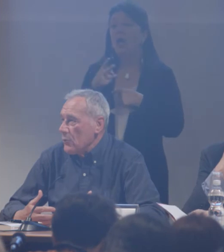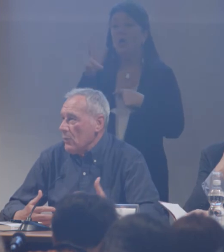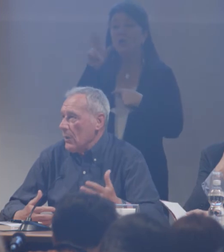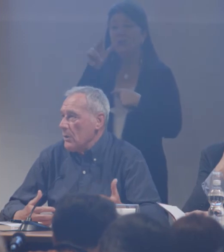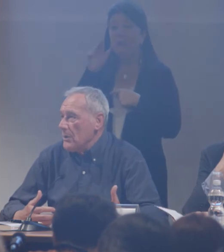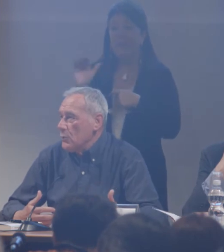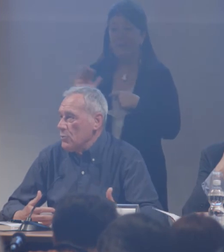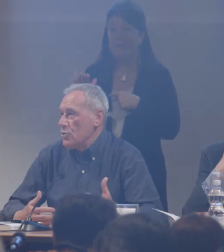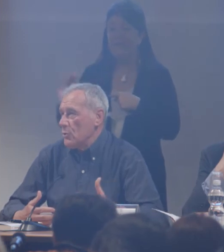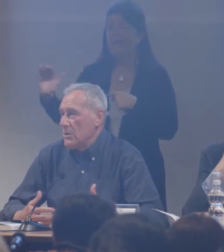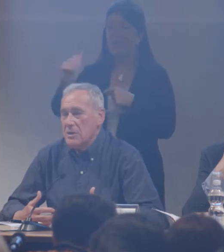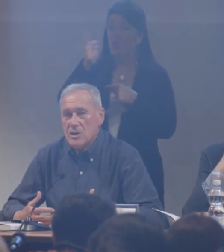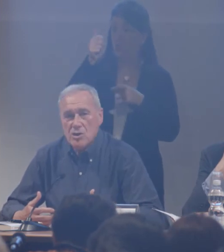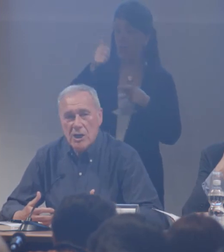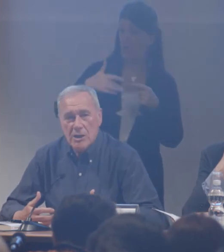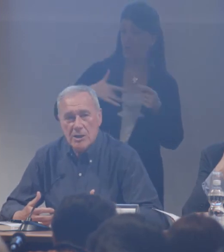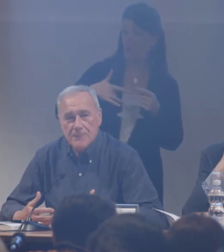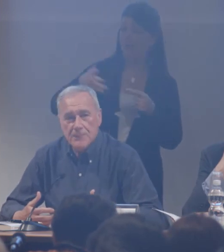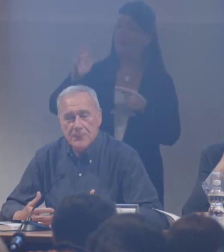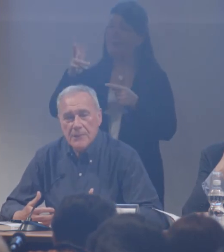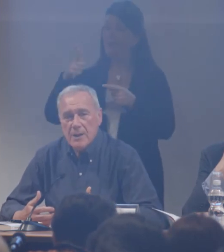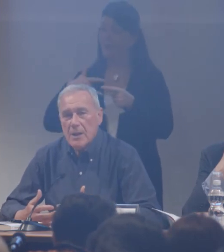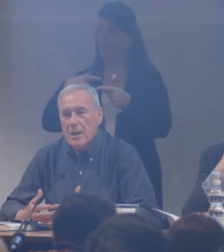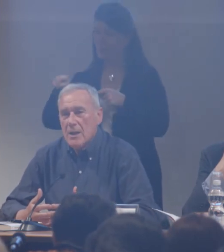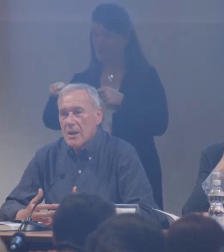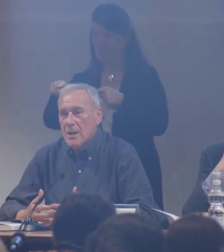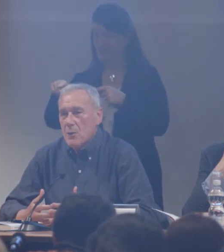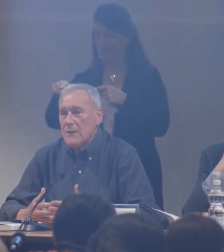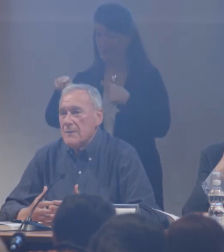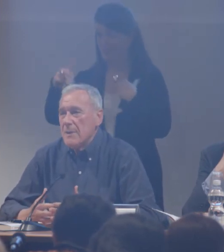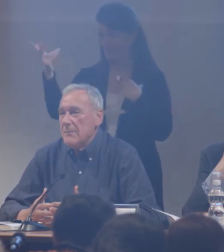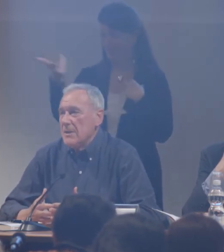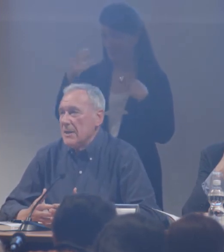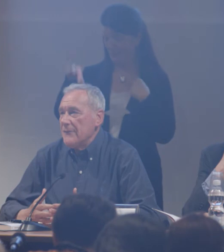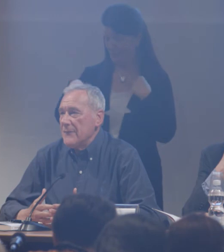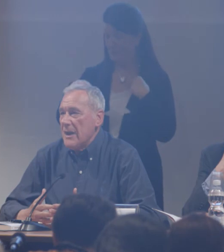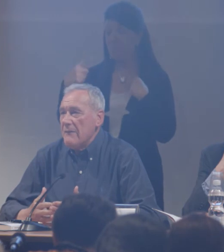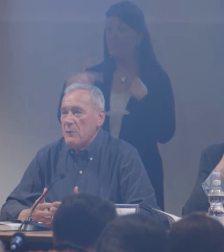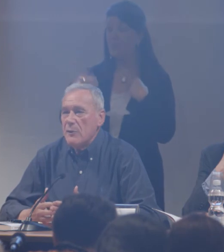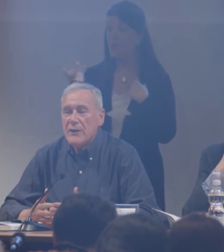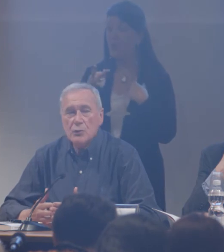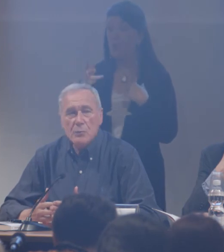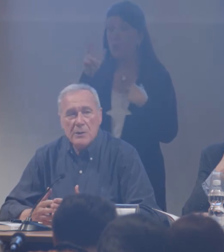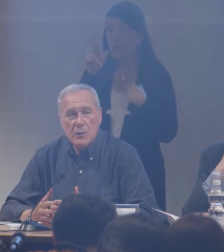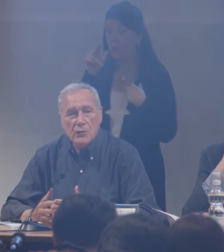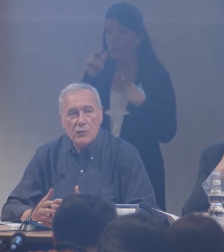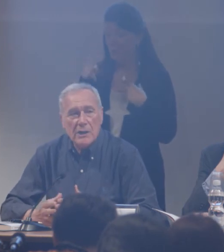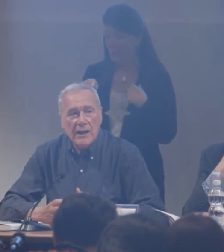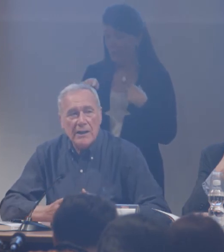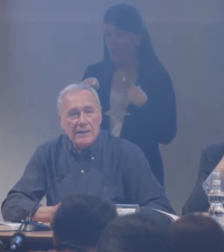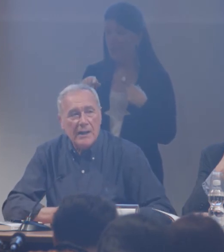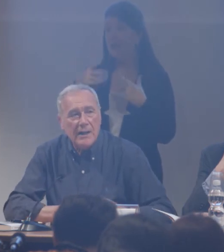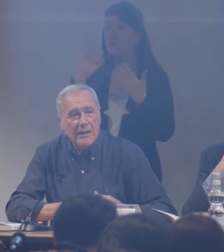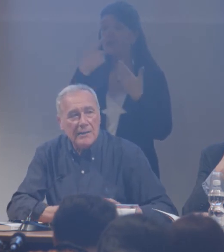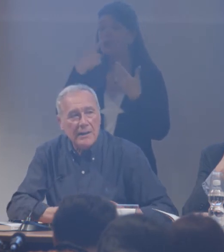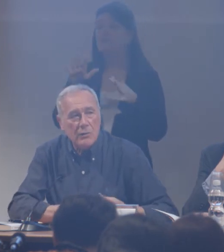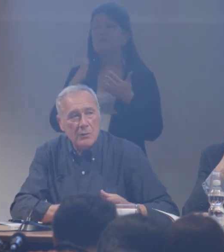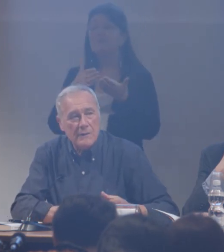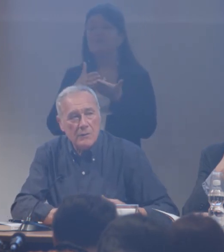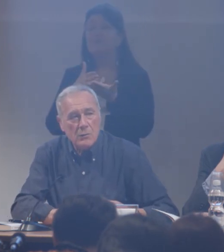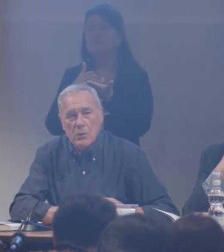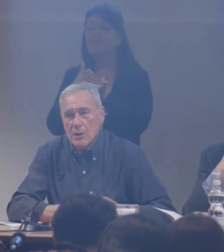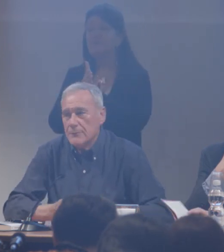andavano a scuola, una di 11 e una di 13 anni. Queste bambine avevano fatto un percorso di legalità